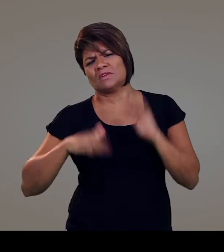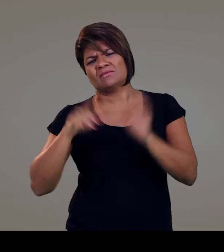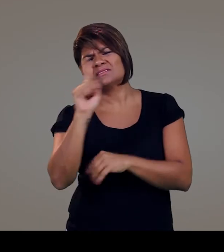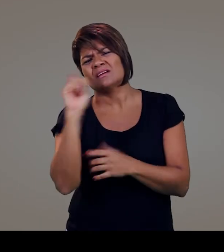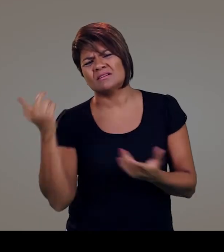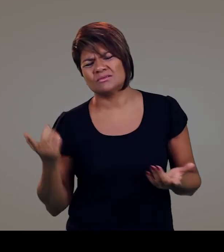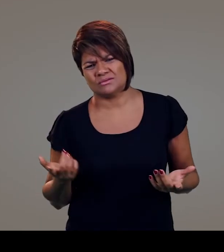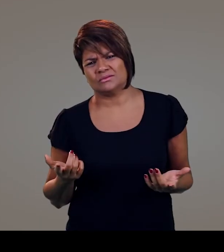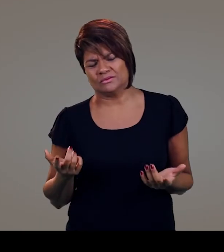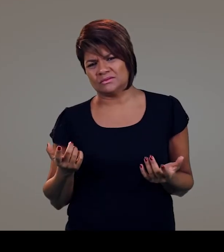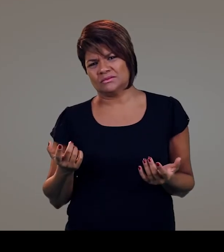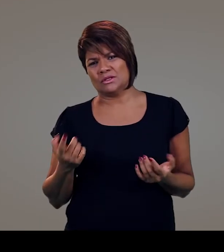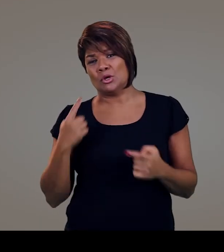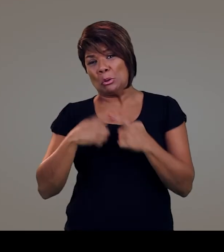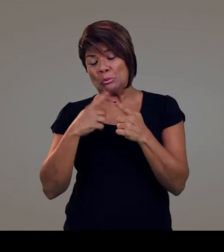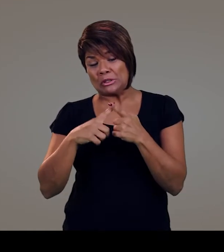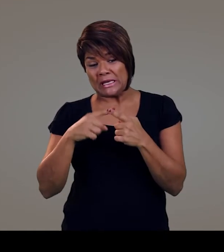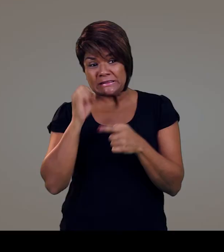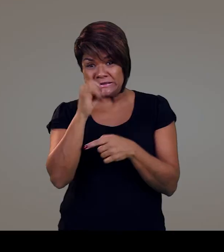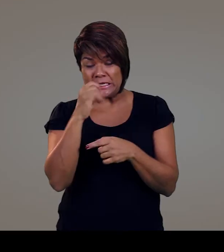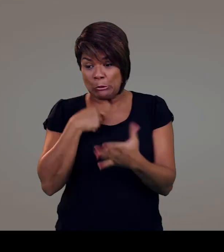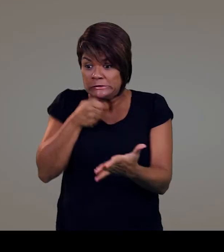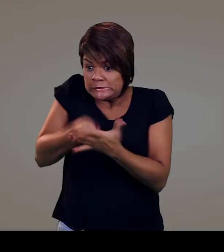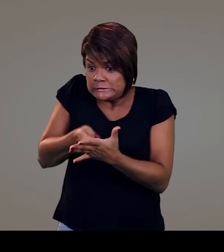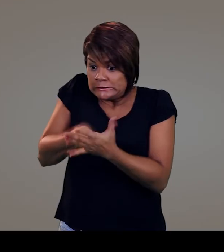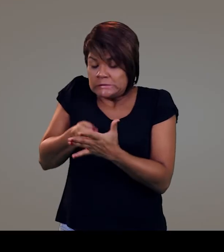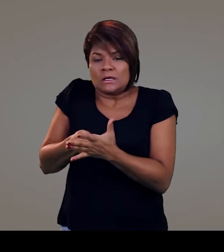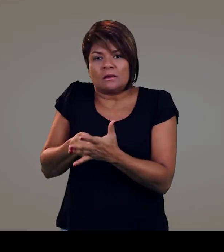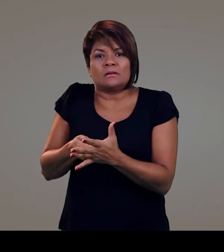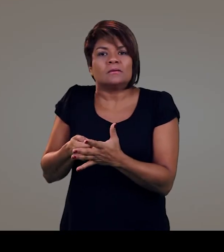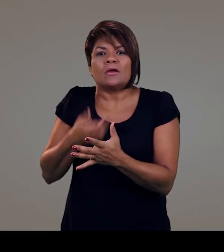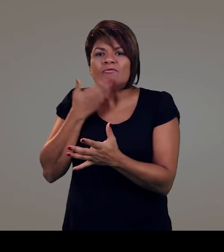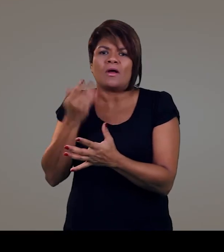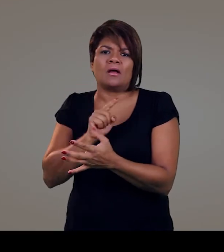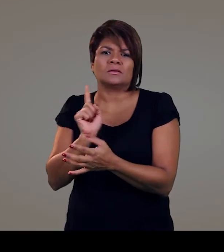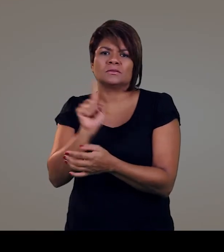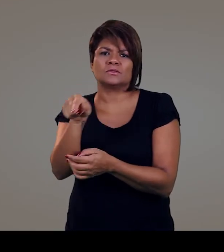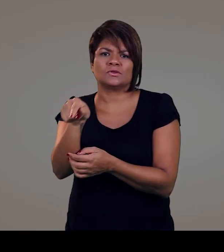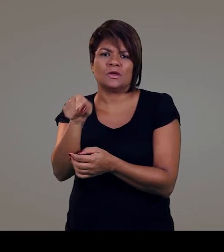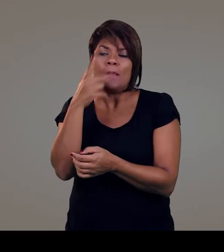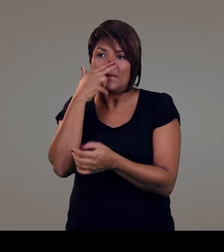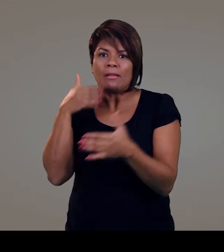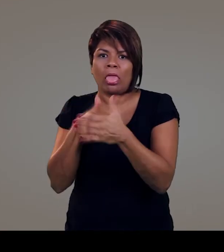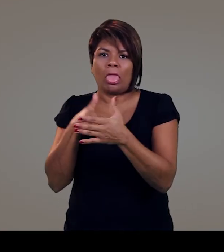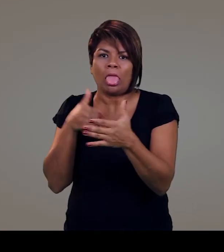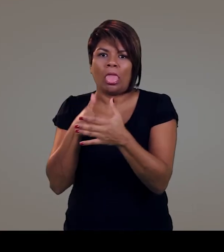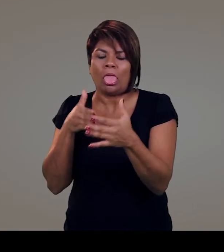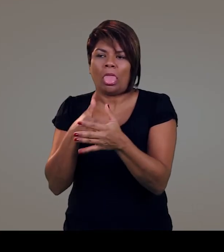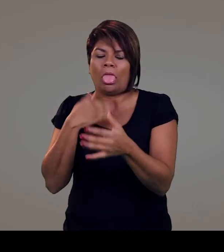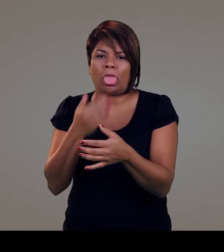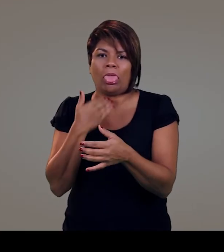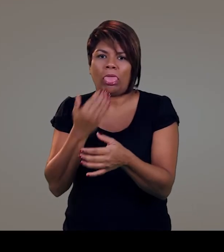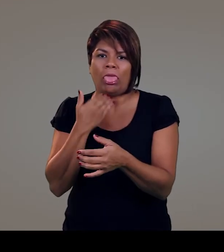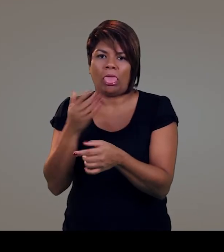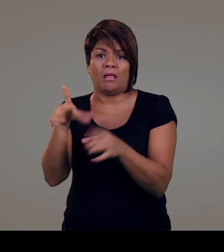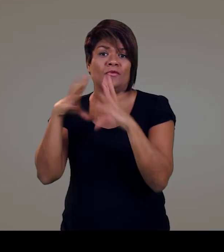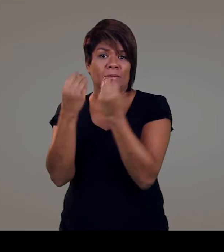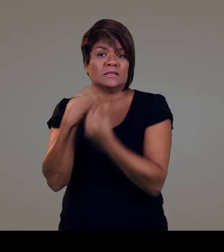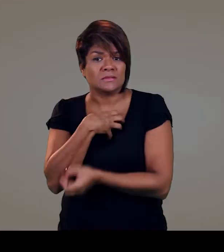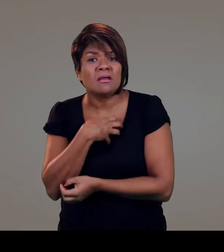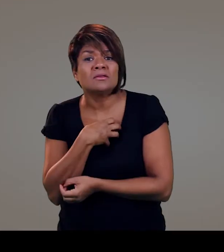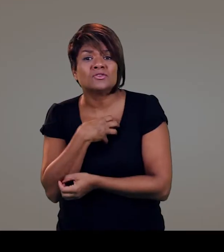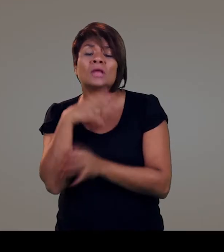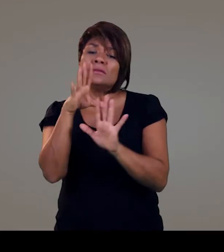daí, ao invés de você estar facilitando, você vai estar colocando mais um empecilho. Então, vamos deixar as